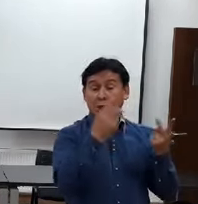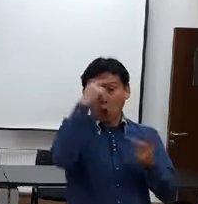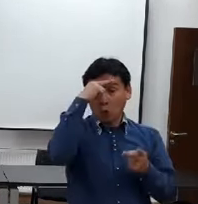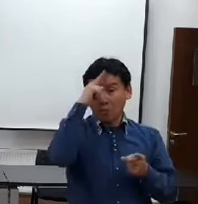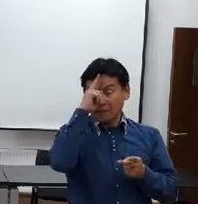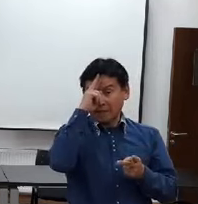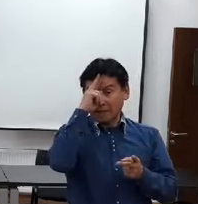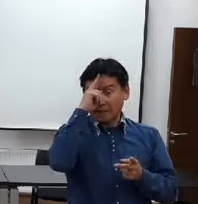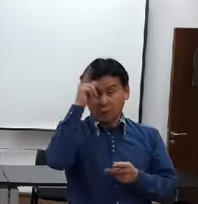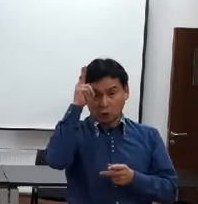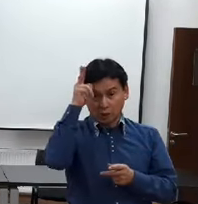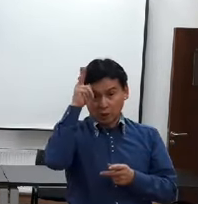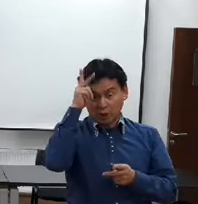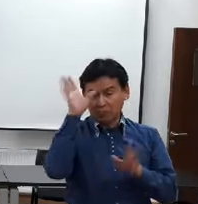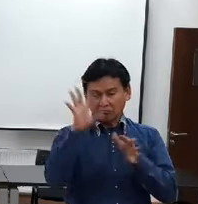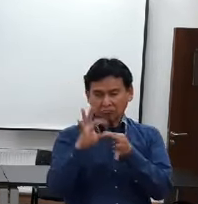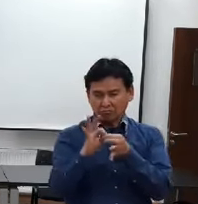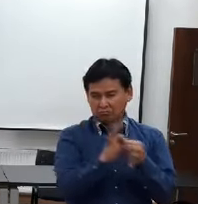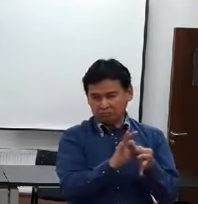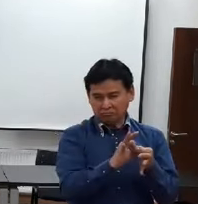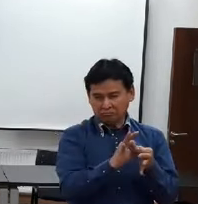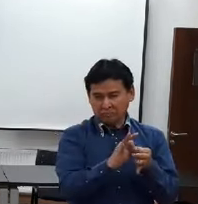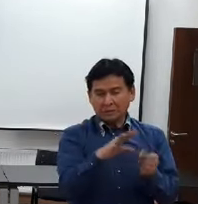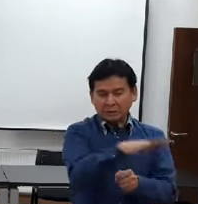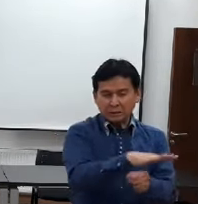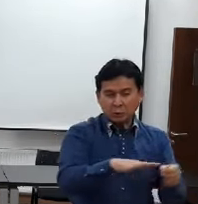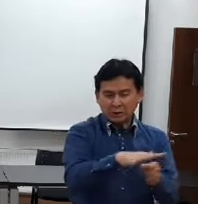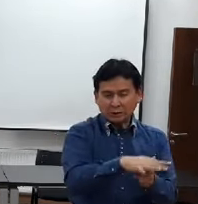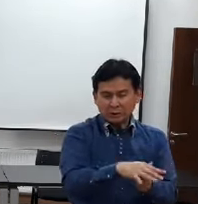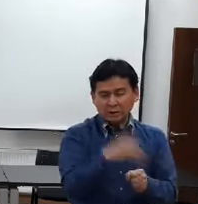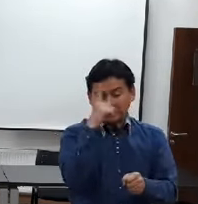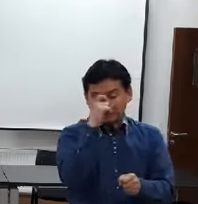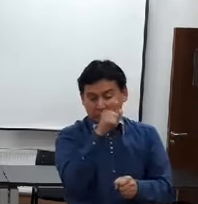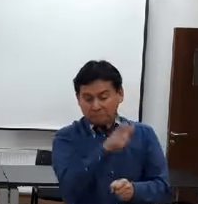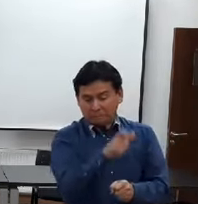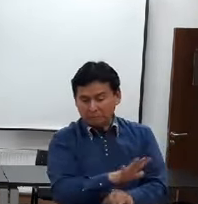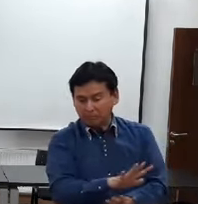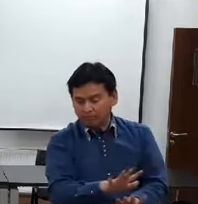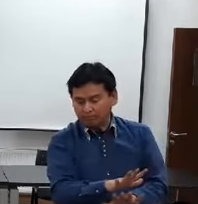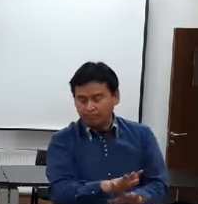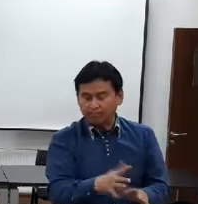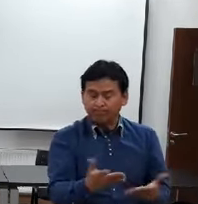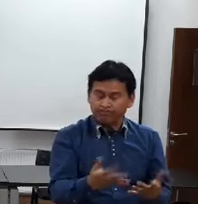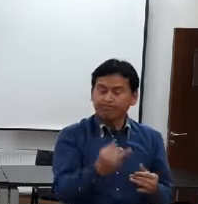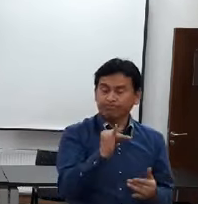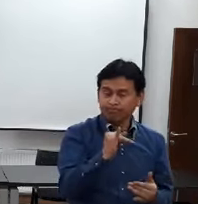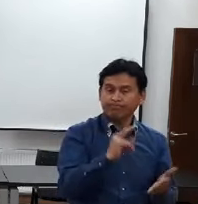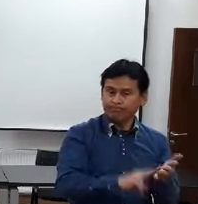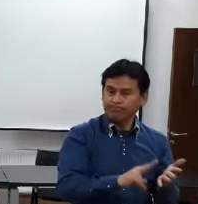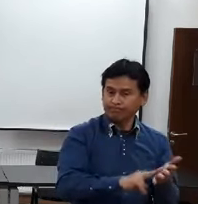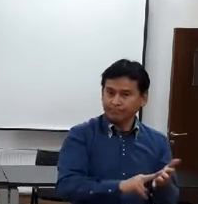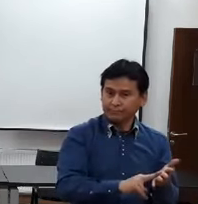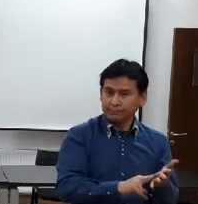a propósito de una situación de salud muy compleja que atrae esa efectivamente es una